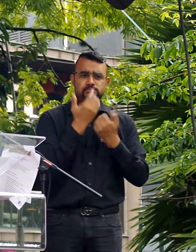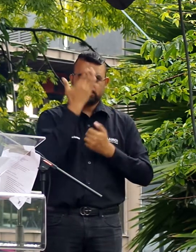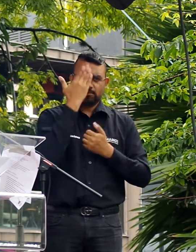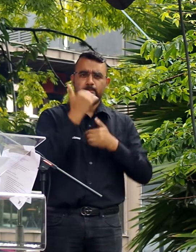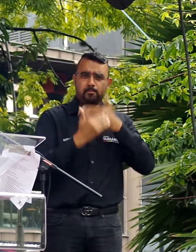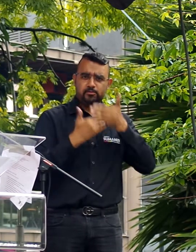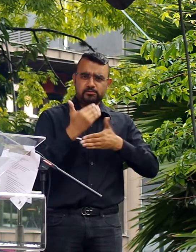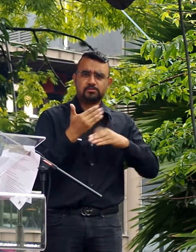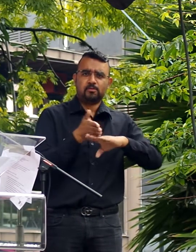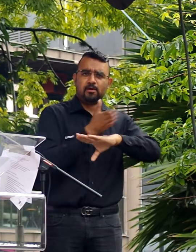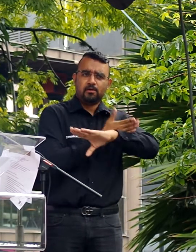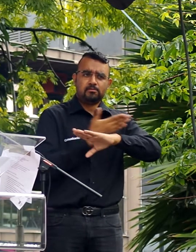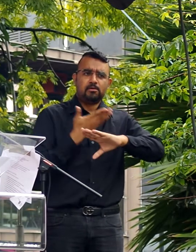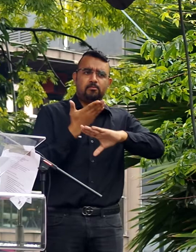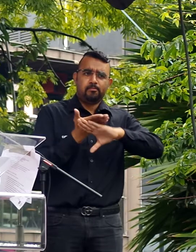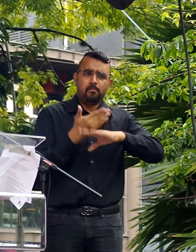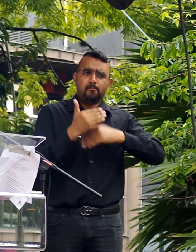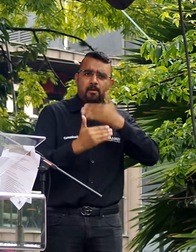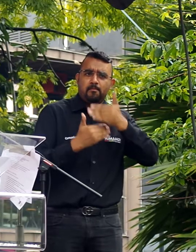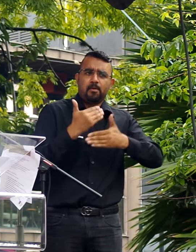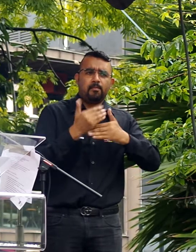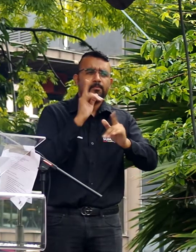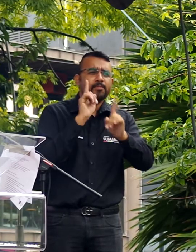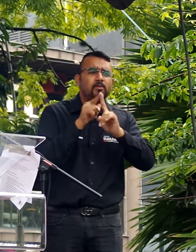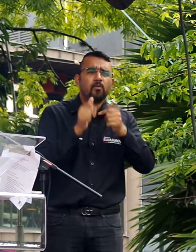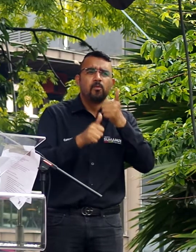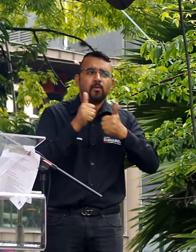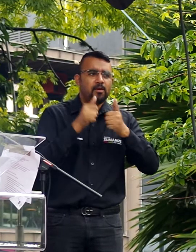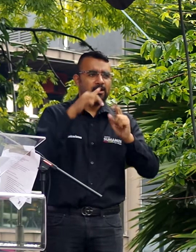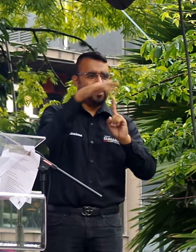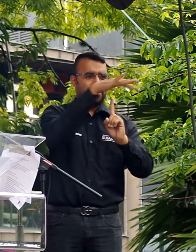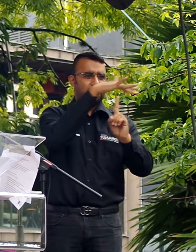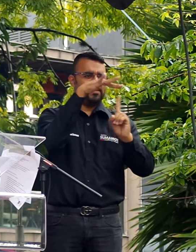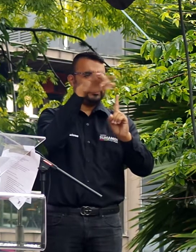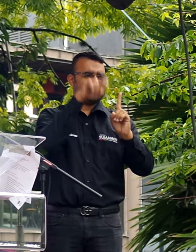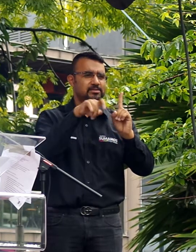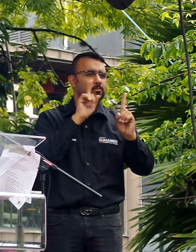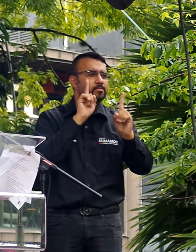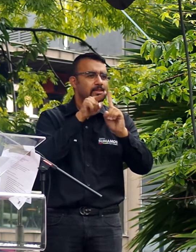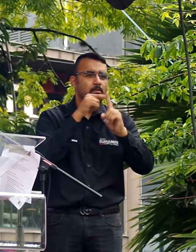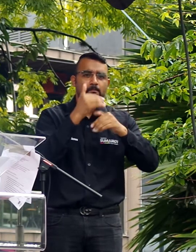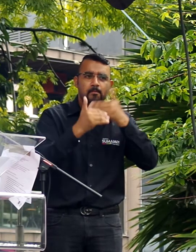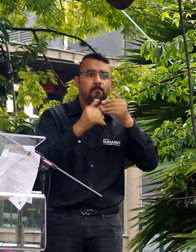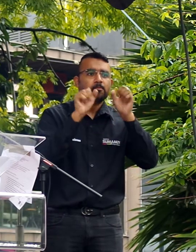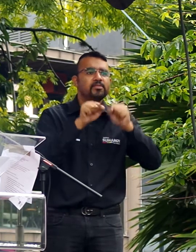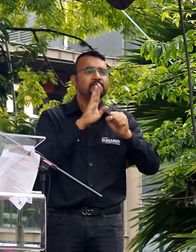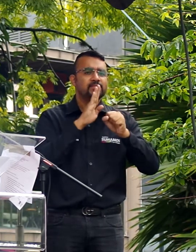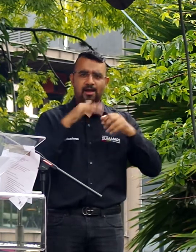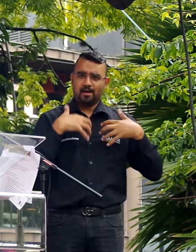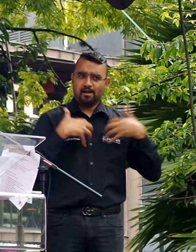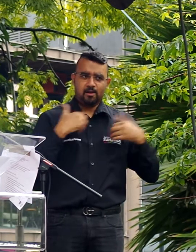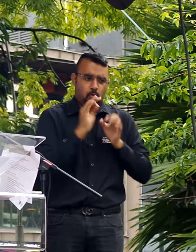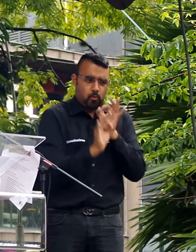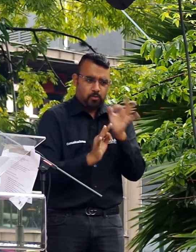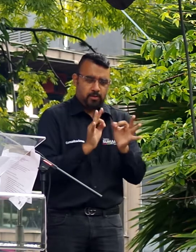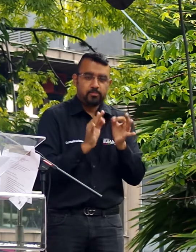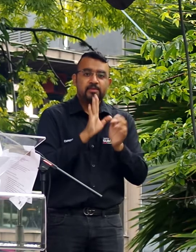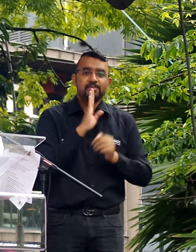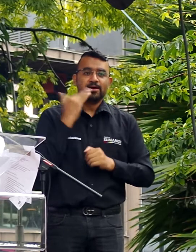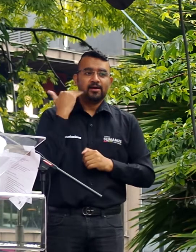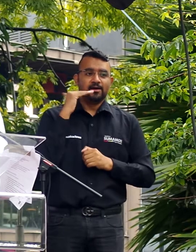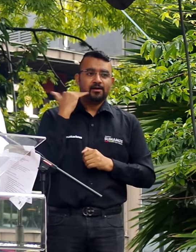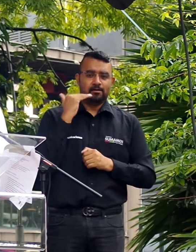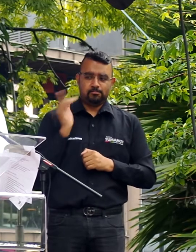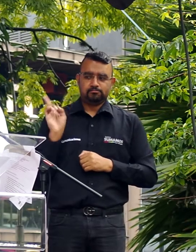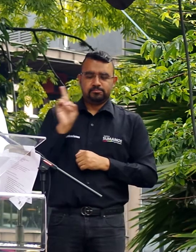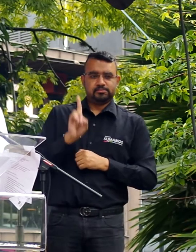impulsando diferentes propuestas en busca de fomentar el cuidado del medio ambiente y priorizar el bienestar animal. Tiene la palabra la Presidenta